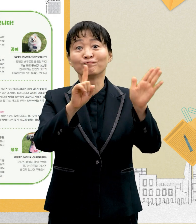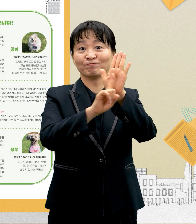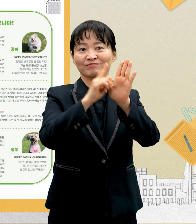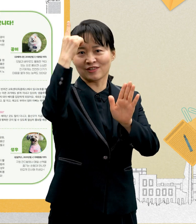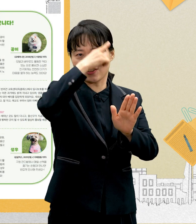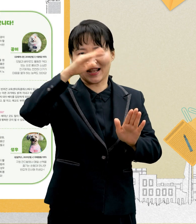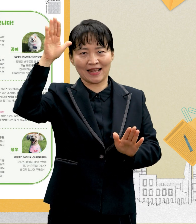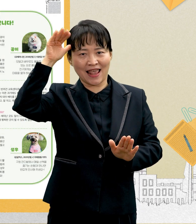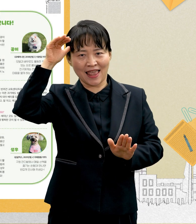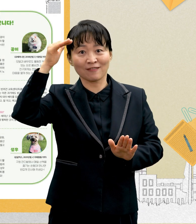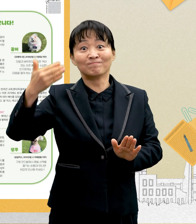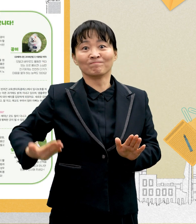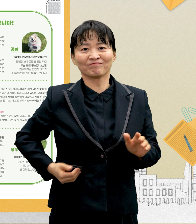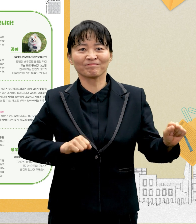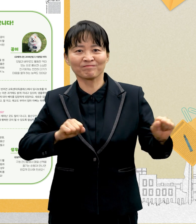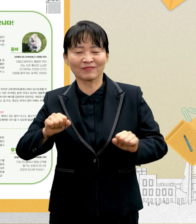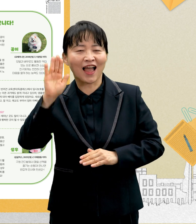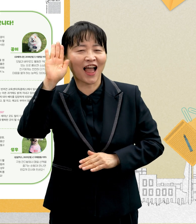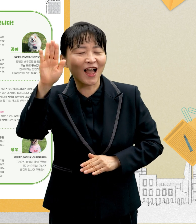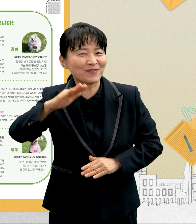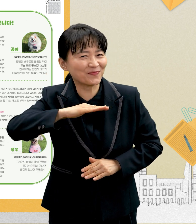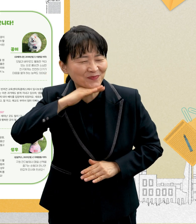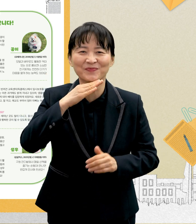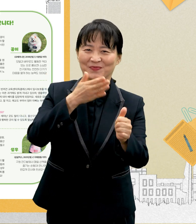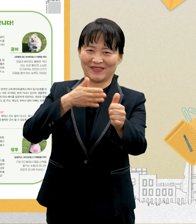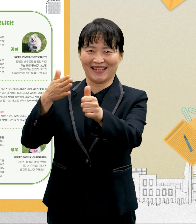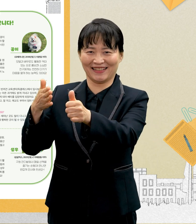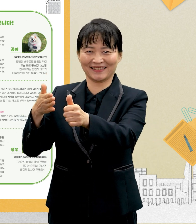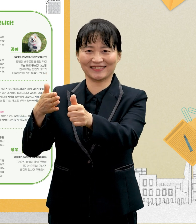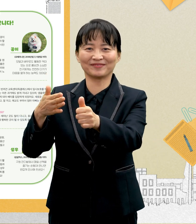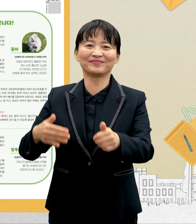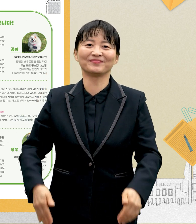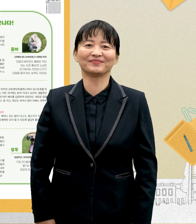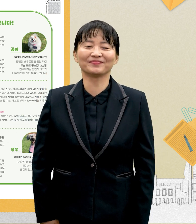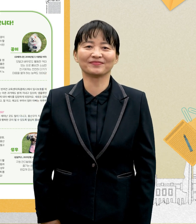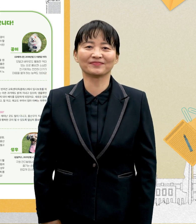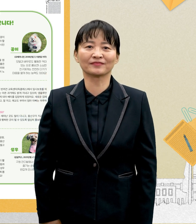용산구의 소식을 전해드릴 귀여운 댕플루언서들의 활약, 앞으로 많이 기대해주세요.